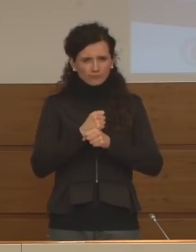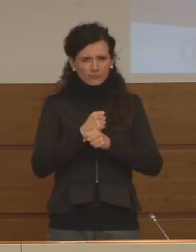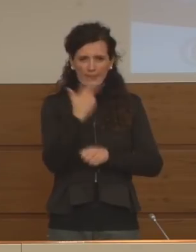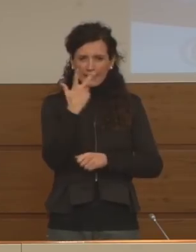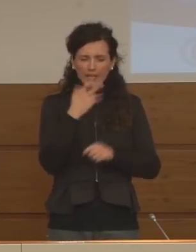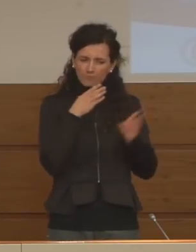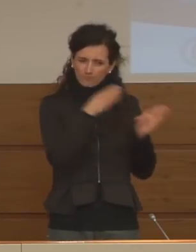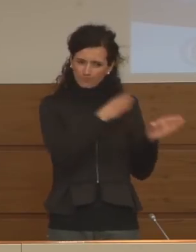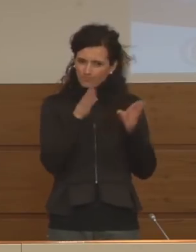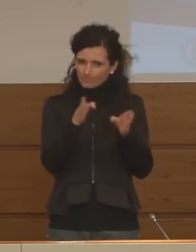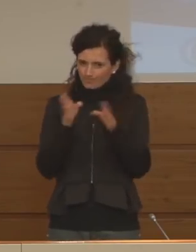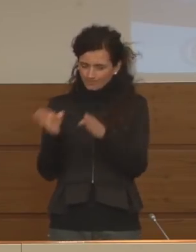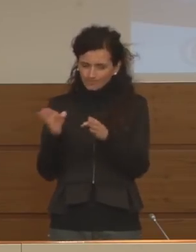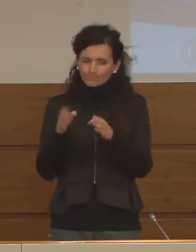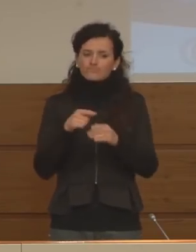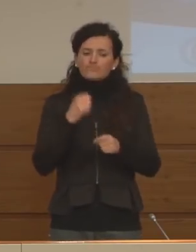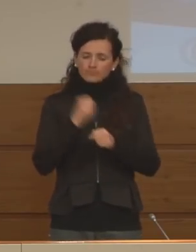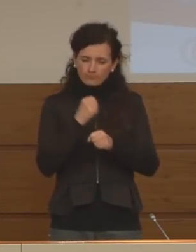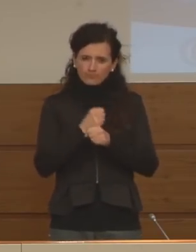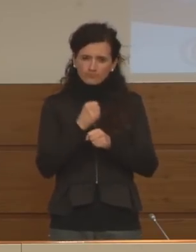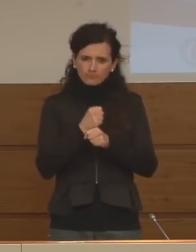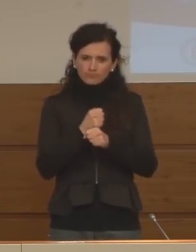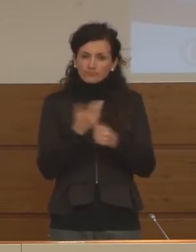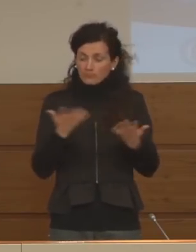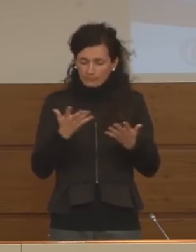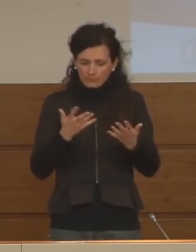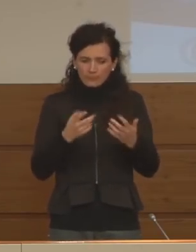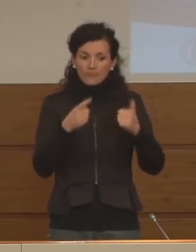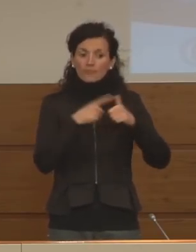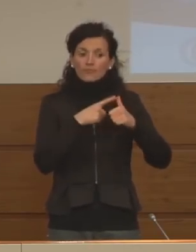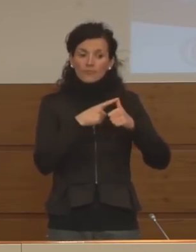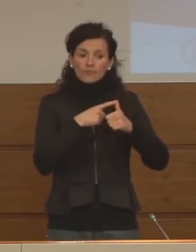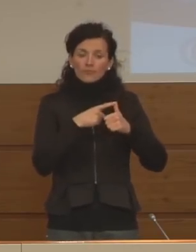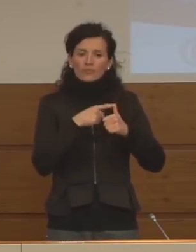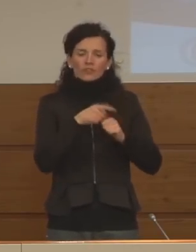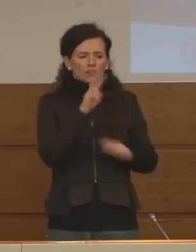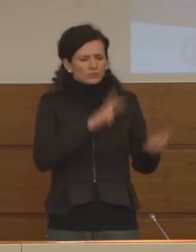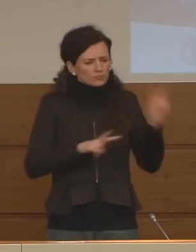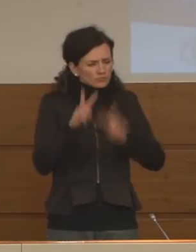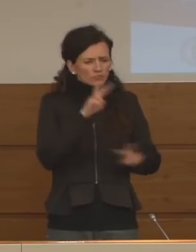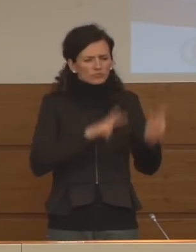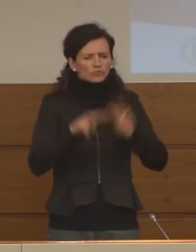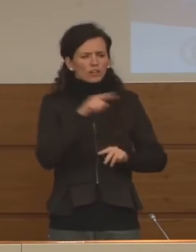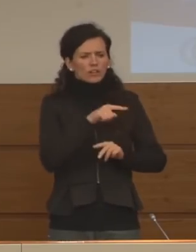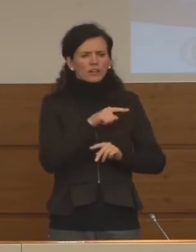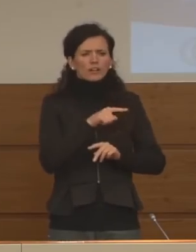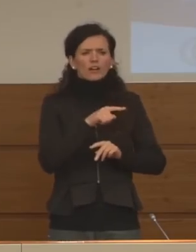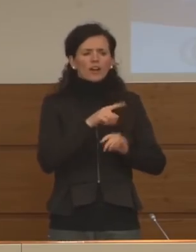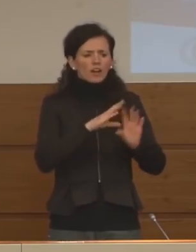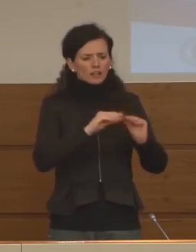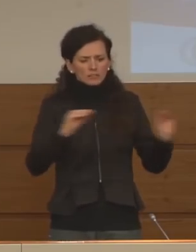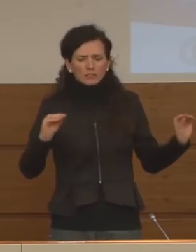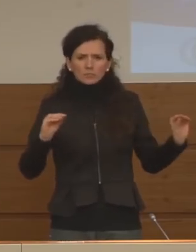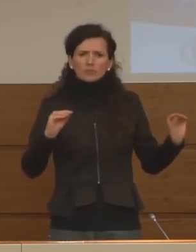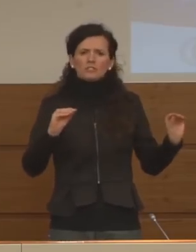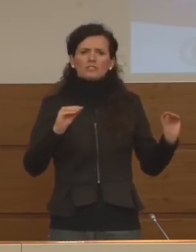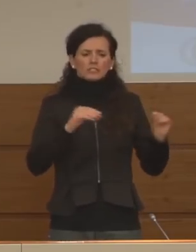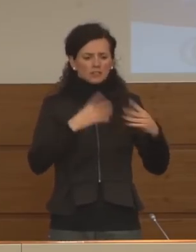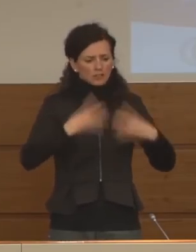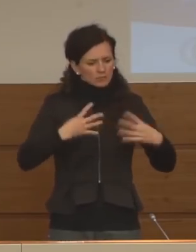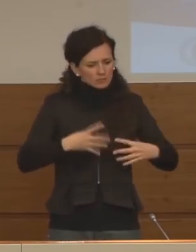che sono cercare dovunque siano i dispositivi e le